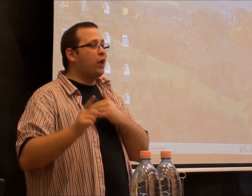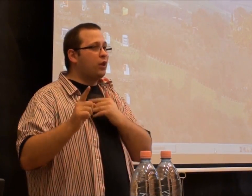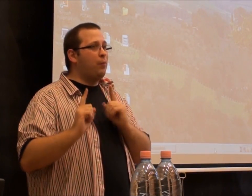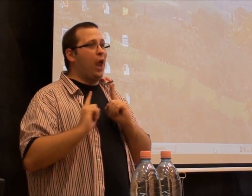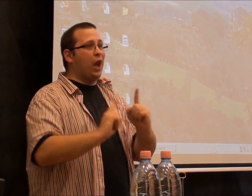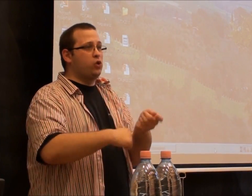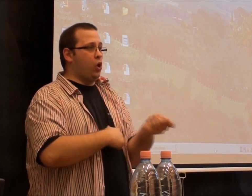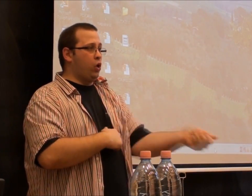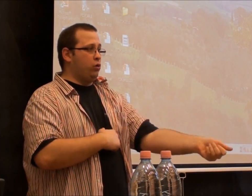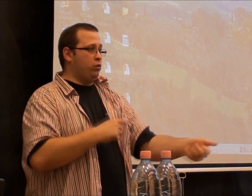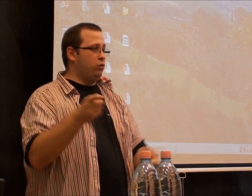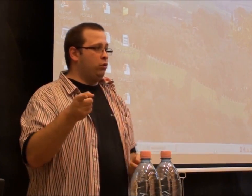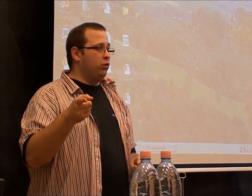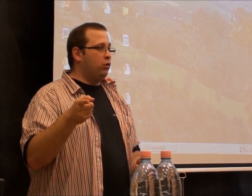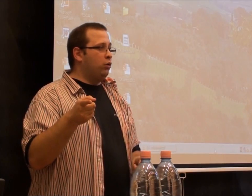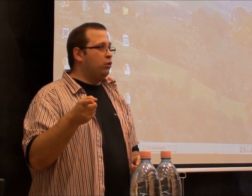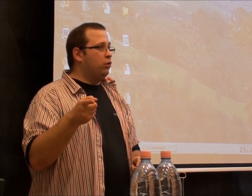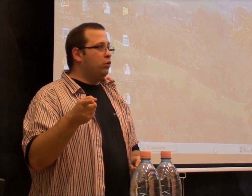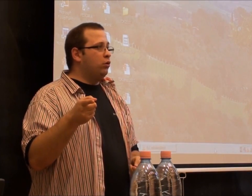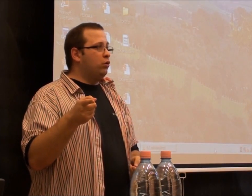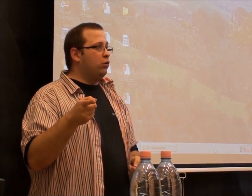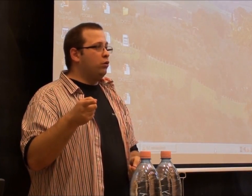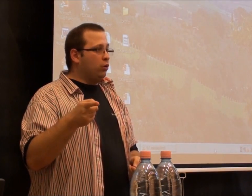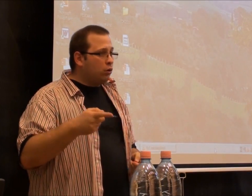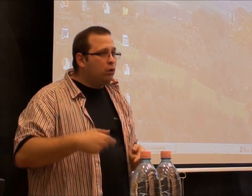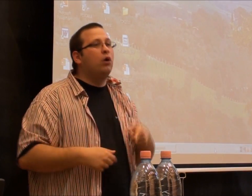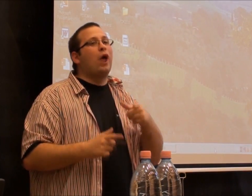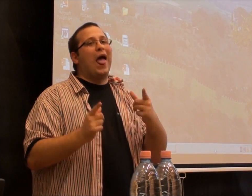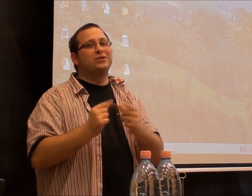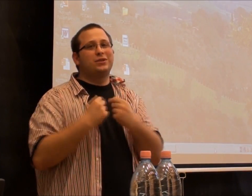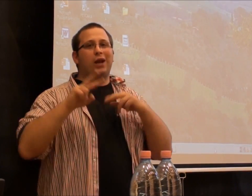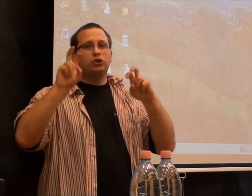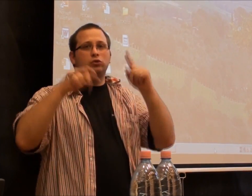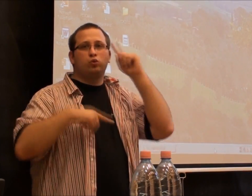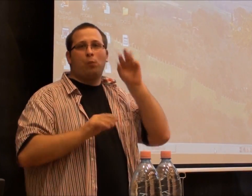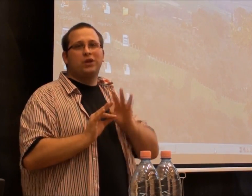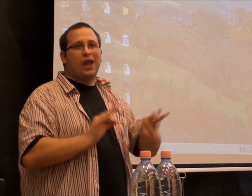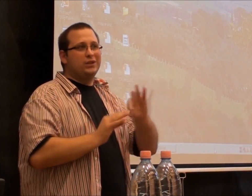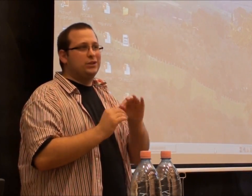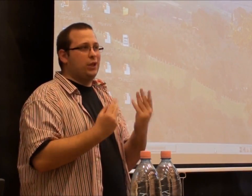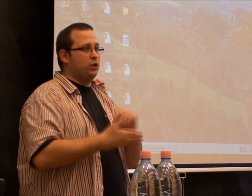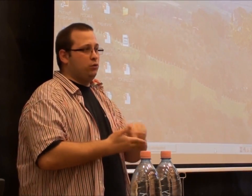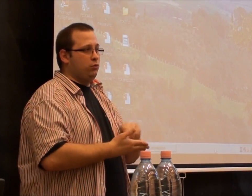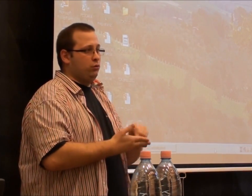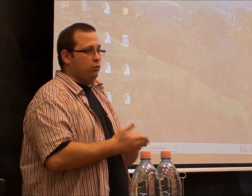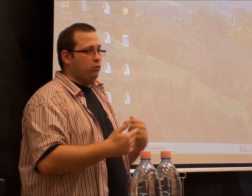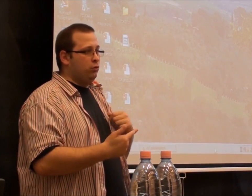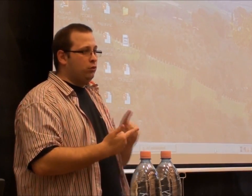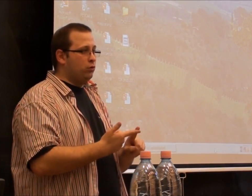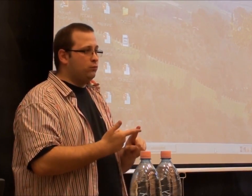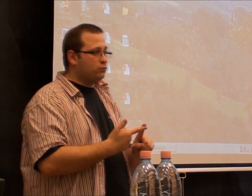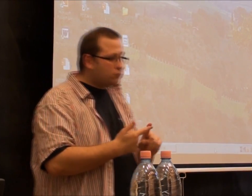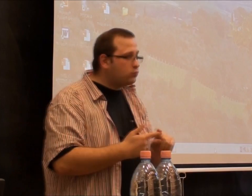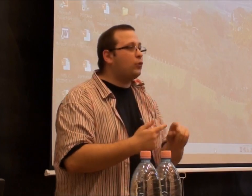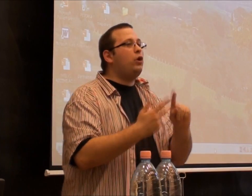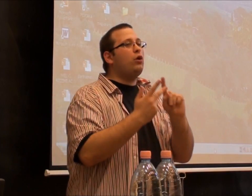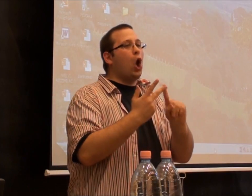És ehhez az egyetem által kaptam lehetőséget. Egyetem fizeti nekem.